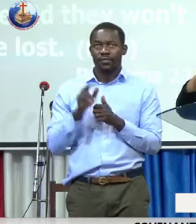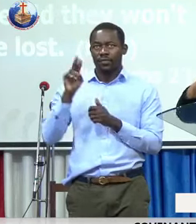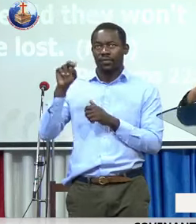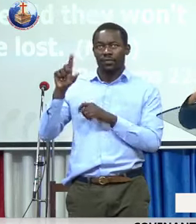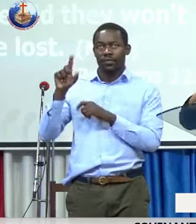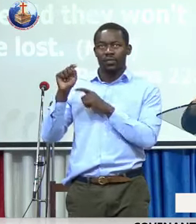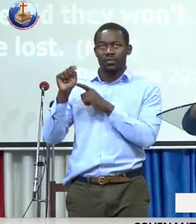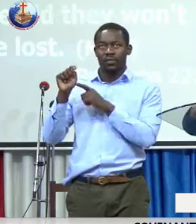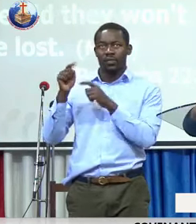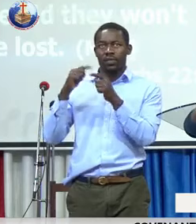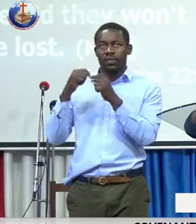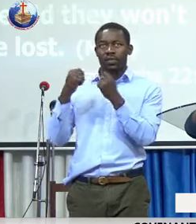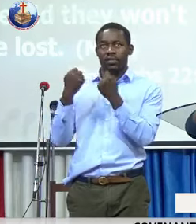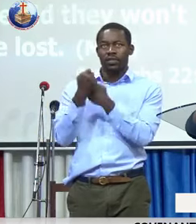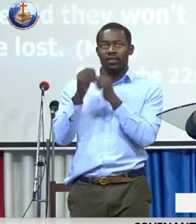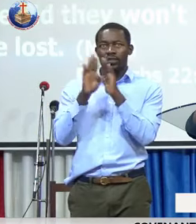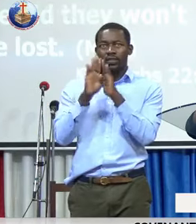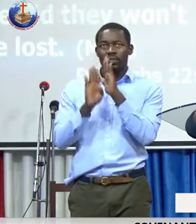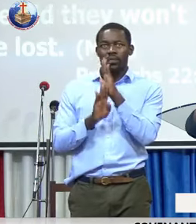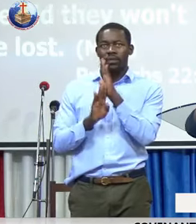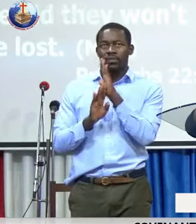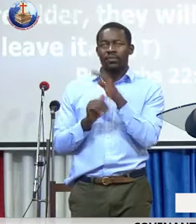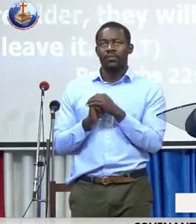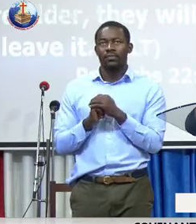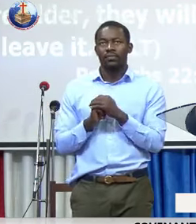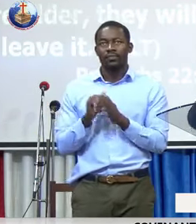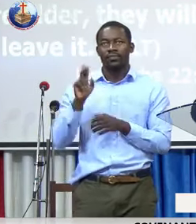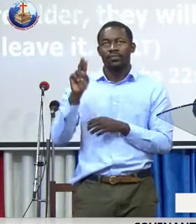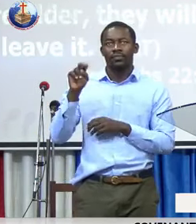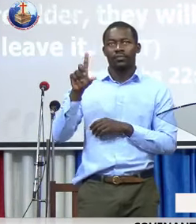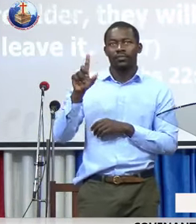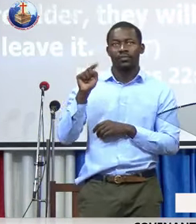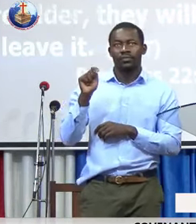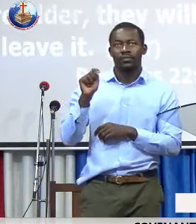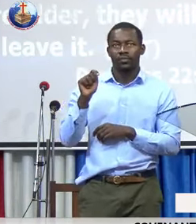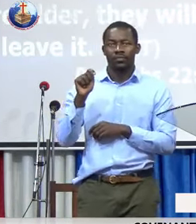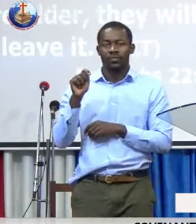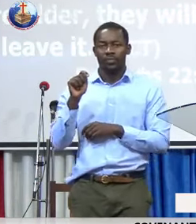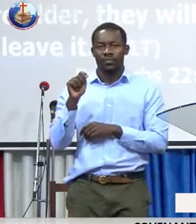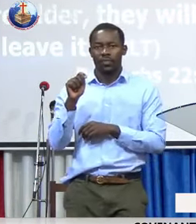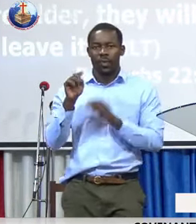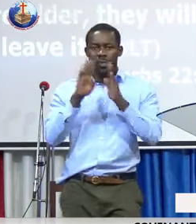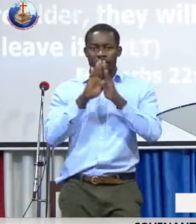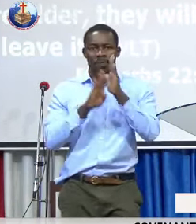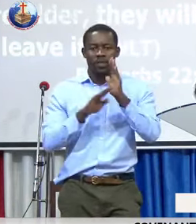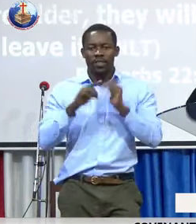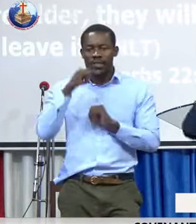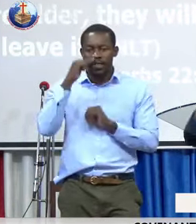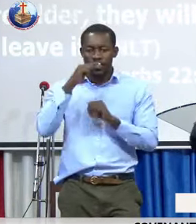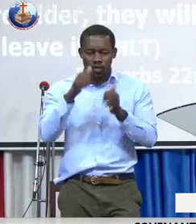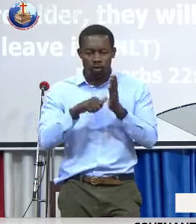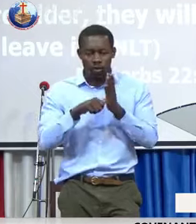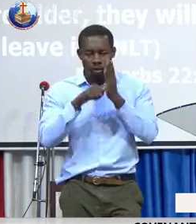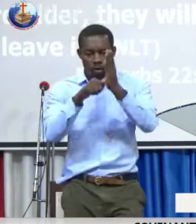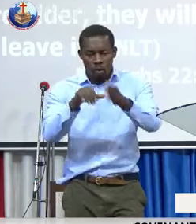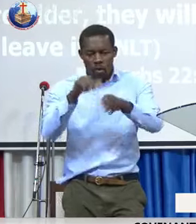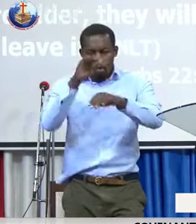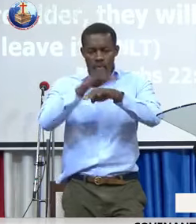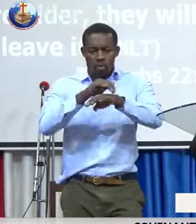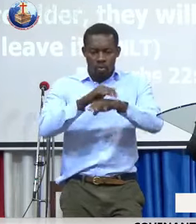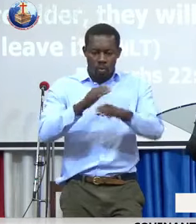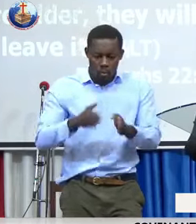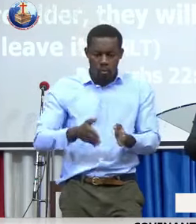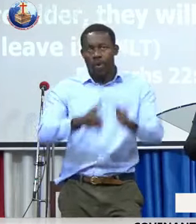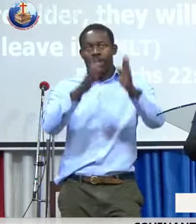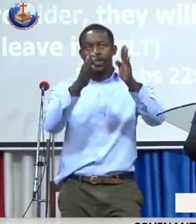verse. Nirudisha katika NLT, mstari uo huo. NLT says, direct your children onto the right path. Nayo inasema